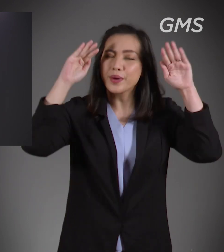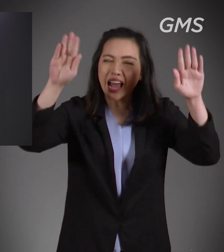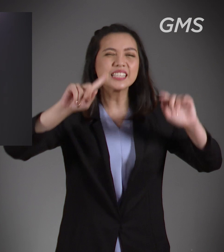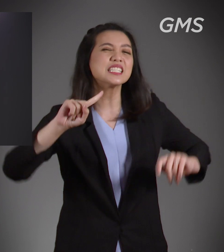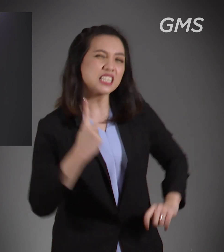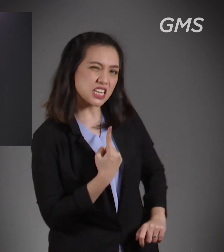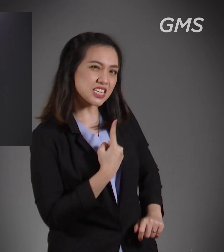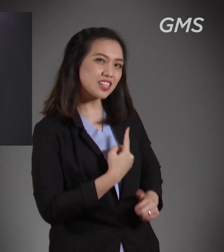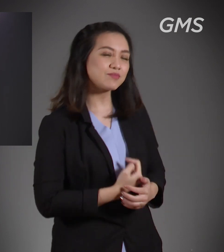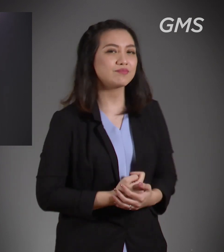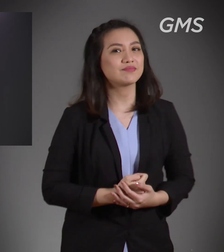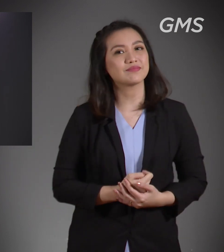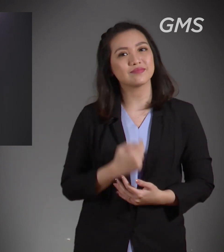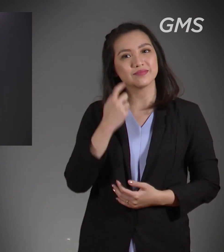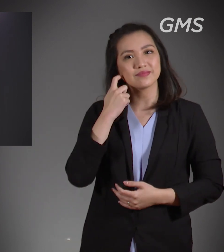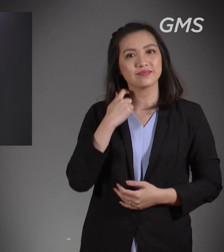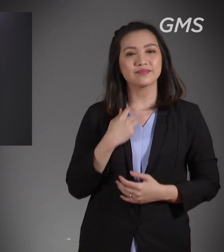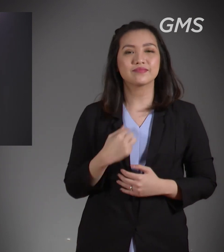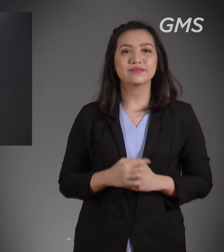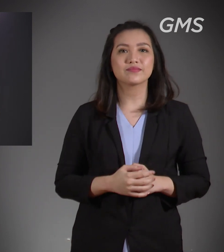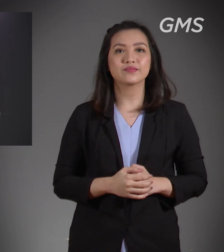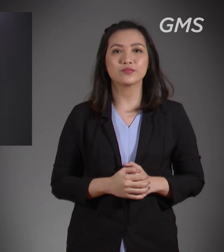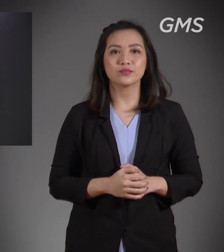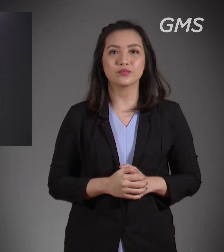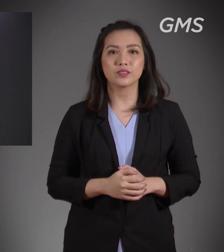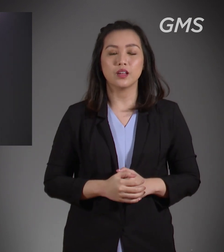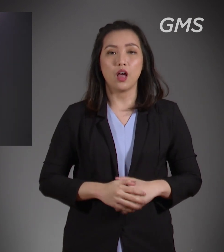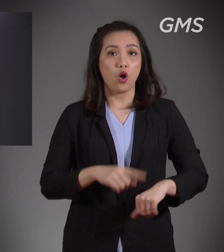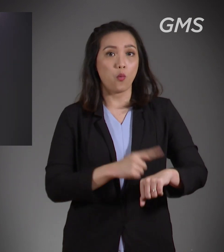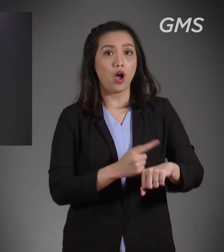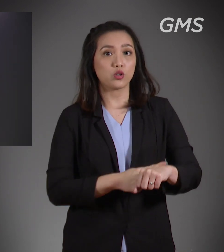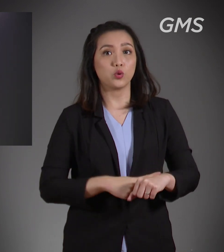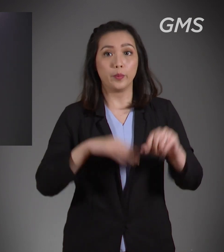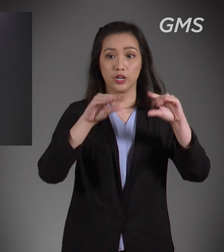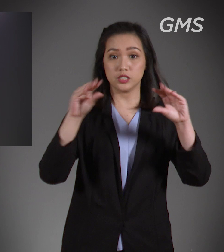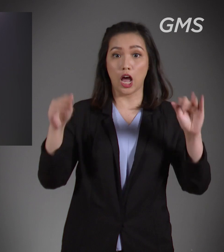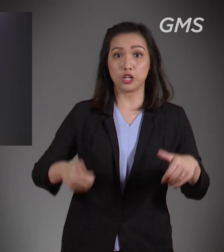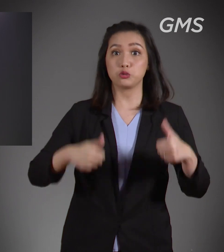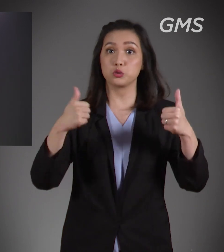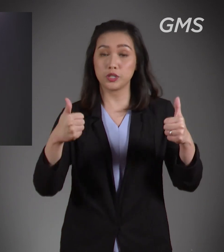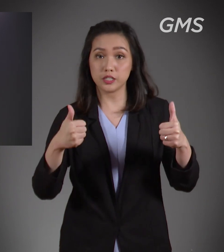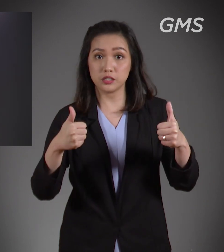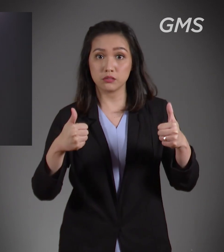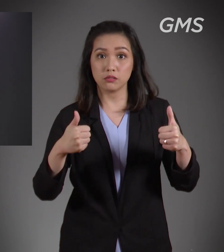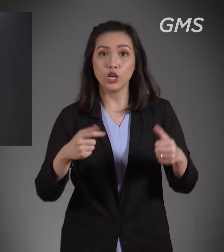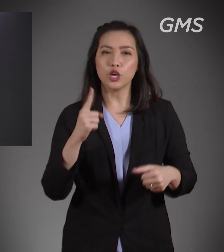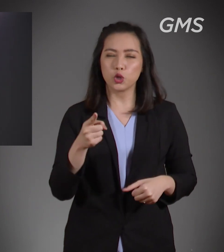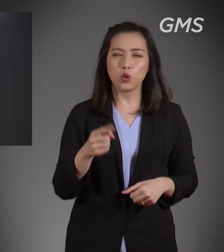terjadi pada saat kerajaannya kokoh dan kekuasaannya menjadi teguh. Biasanya orang berubah setia kalau dia sudah